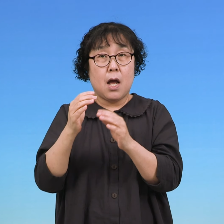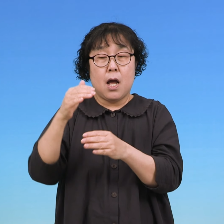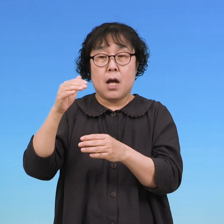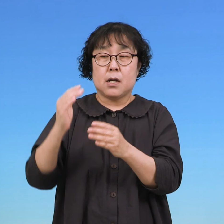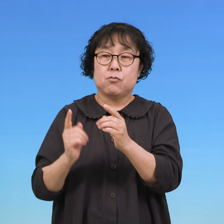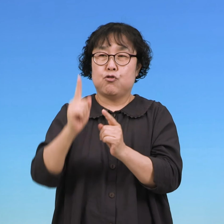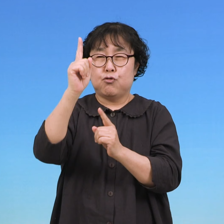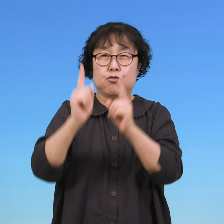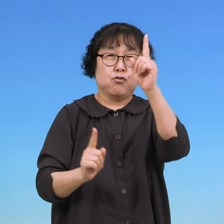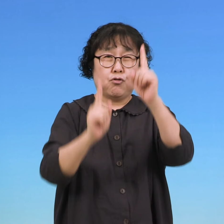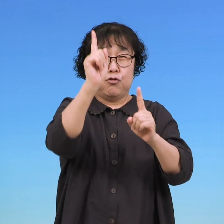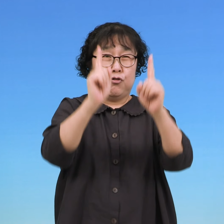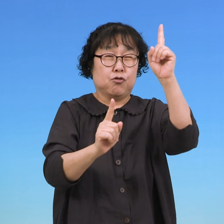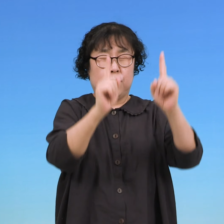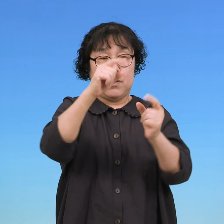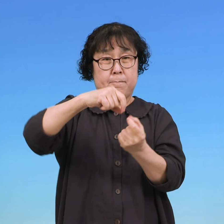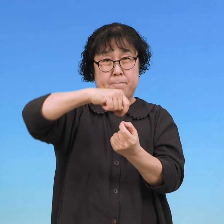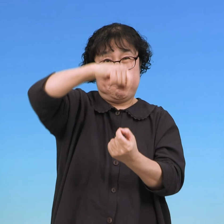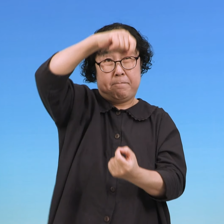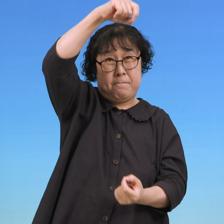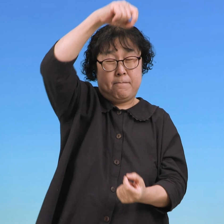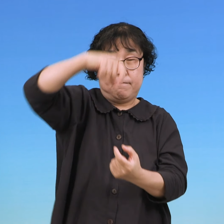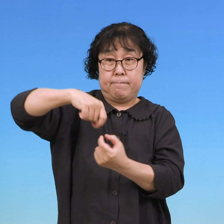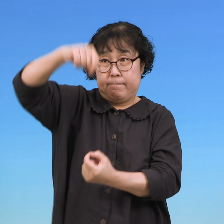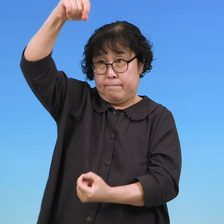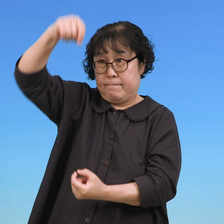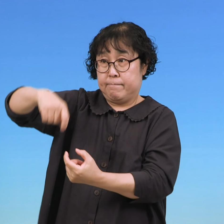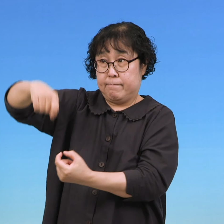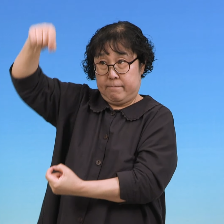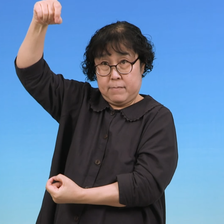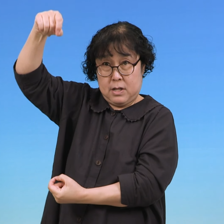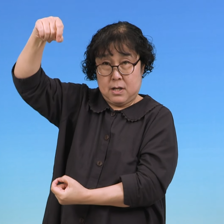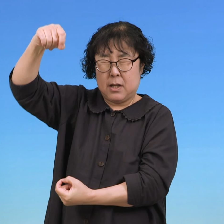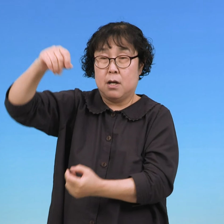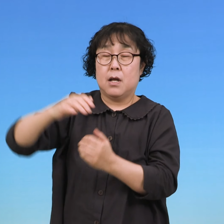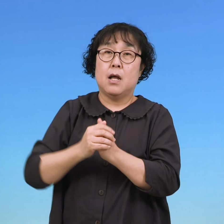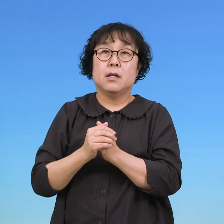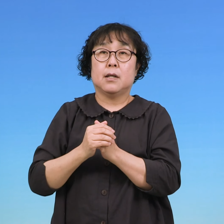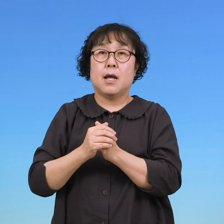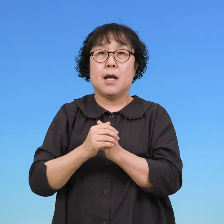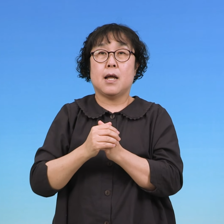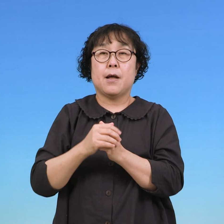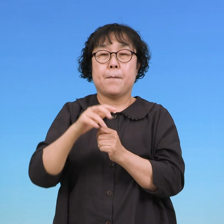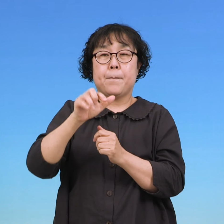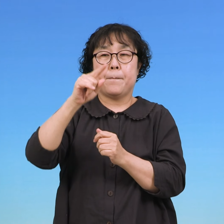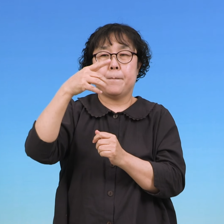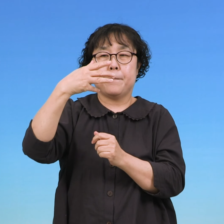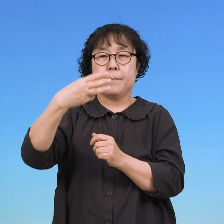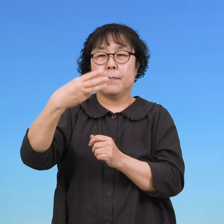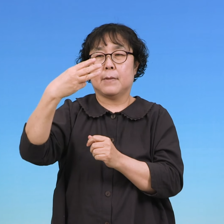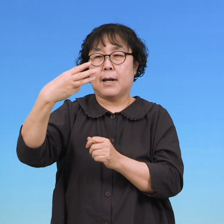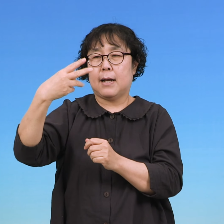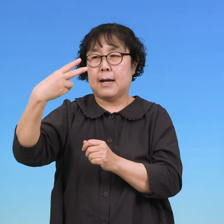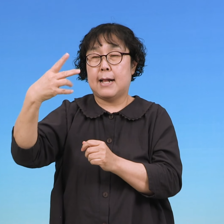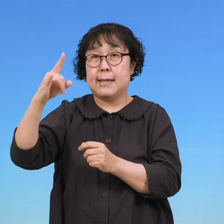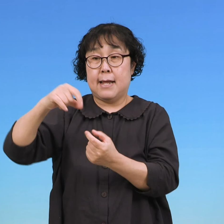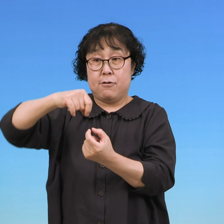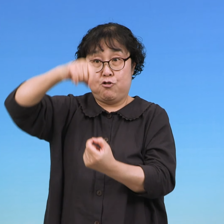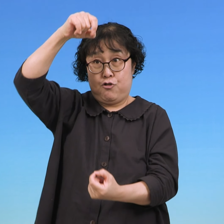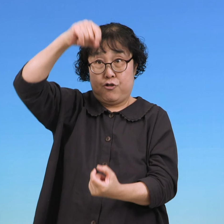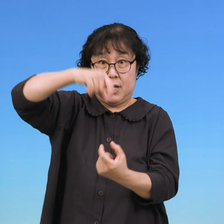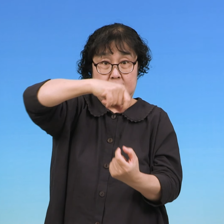그렇지 않습니까? 갈대가 쭉쭉 뻗어 나가니까요, 고대 사회에서 이 갈대를 측량자로